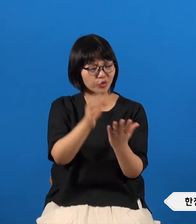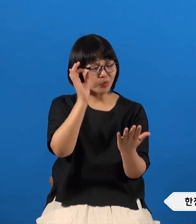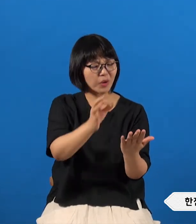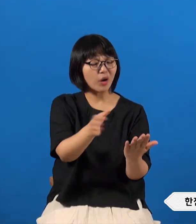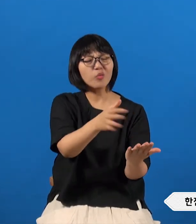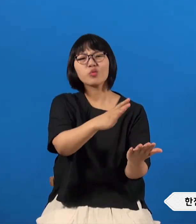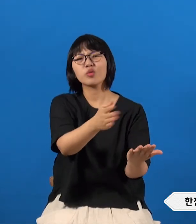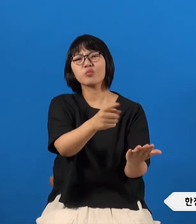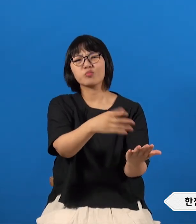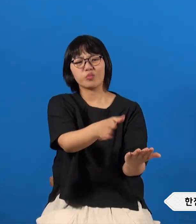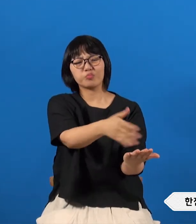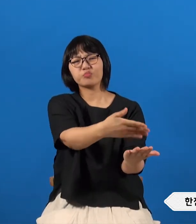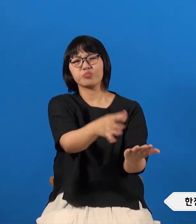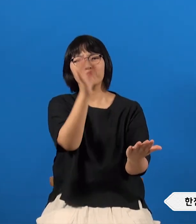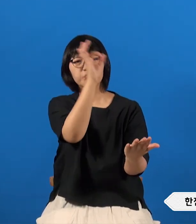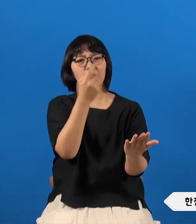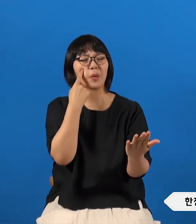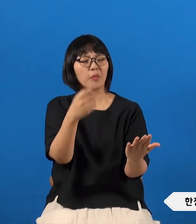그런 것이 어디 있습니까?